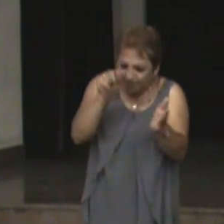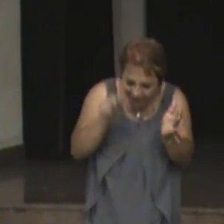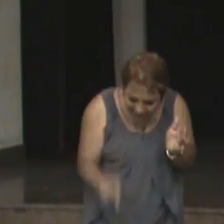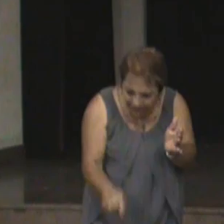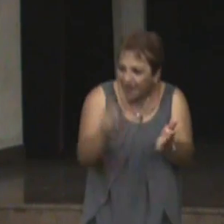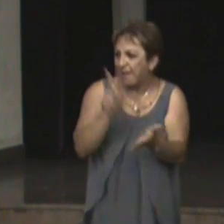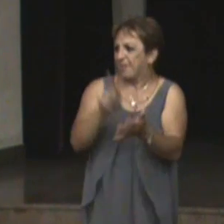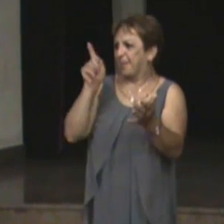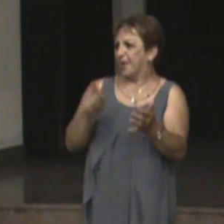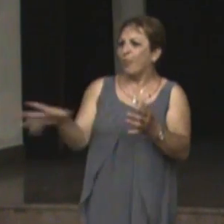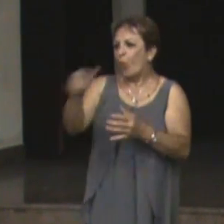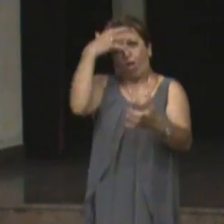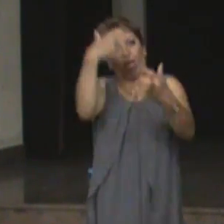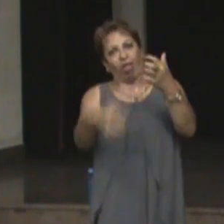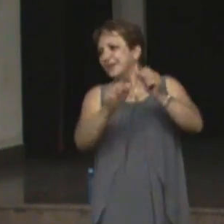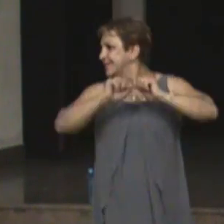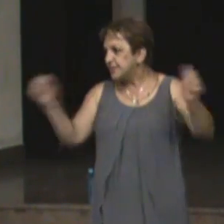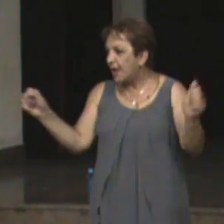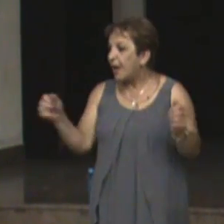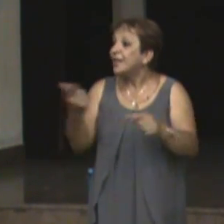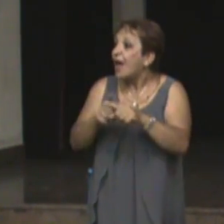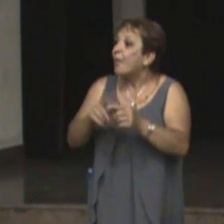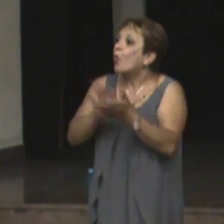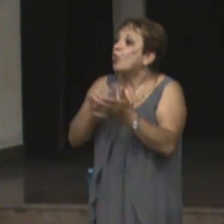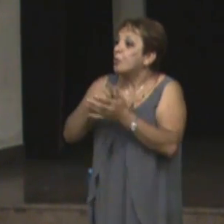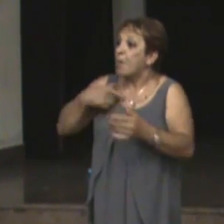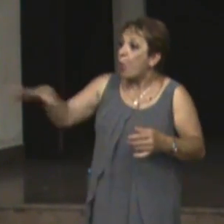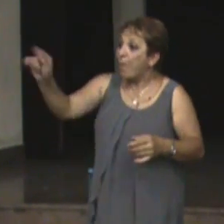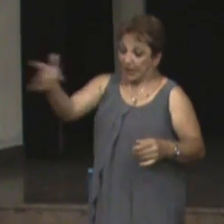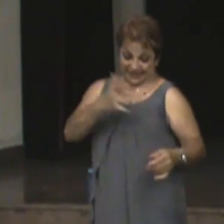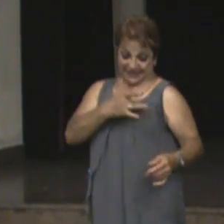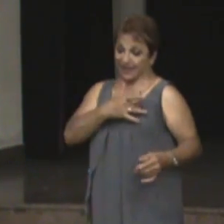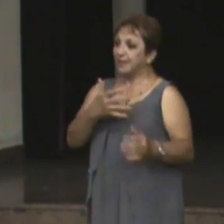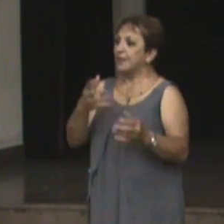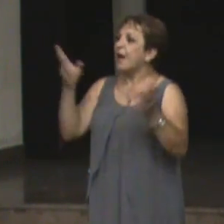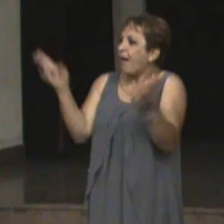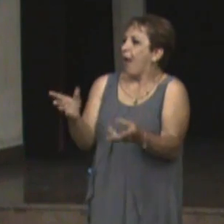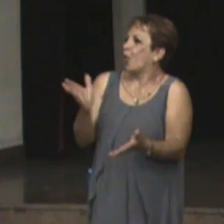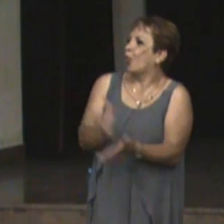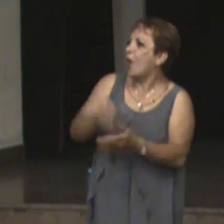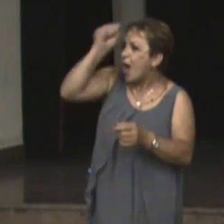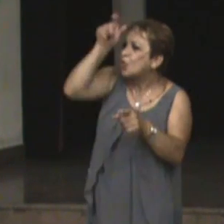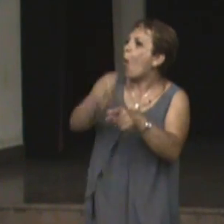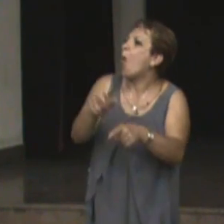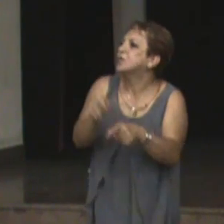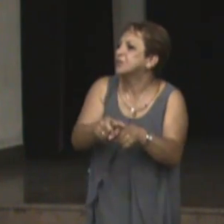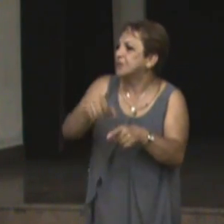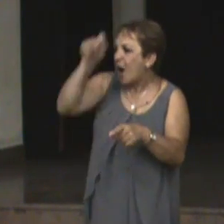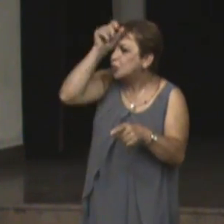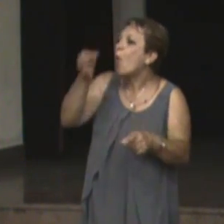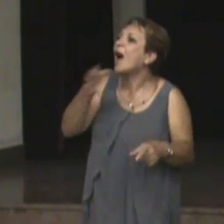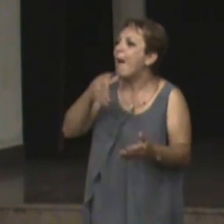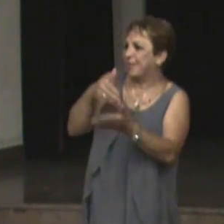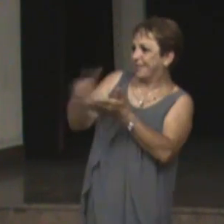ենք մնում ամբողջ մի կյանք Աստծո խոսքի հանդեպ եւ մերժում ենք Աստծո կամքը եւ